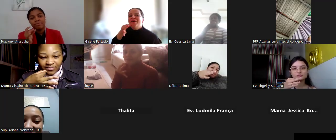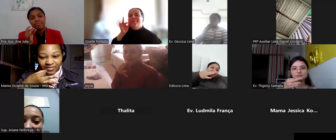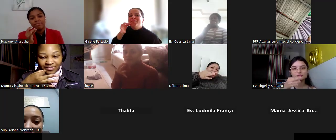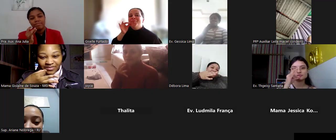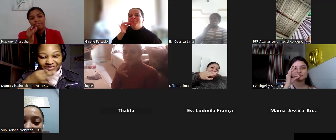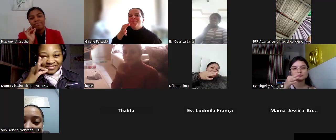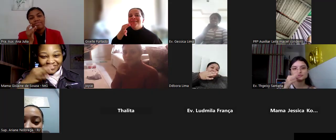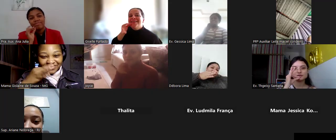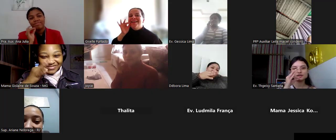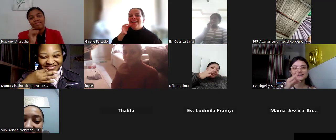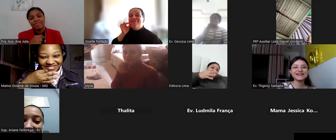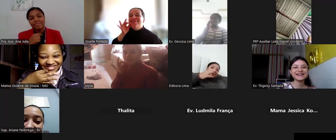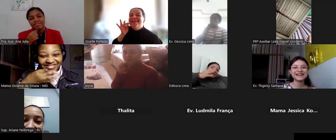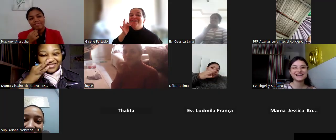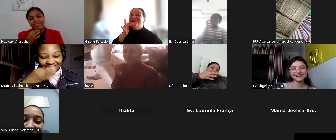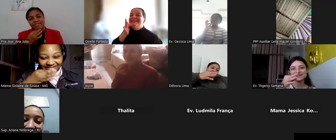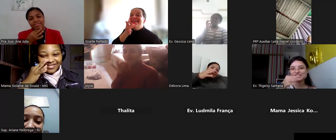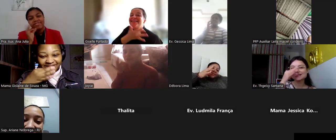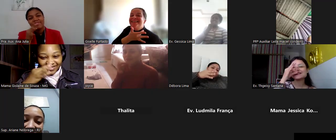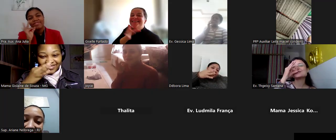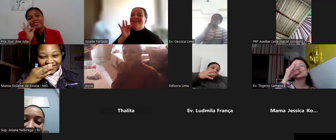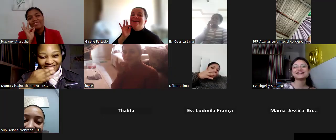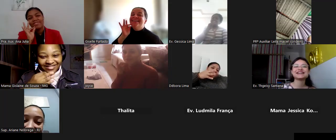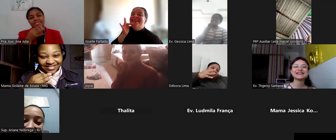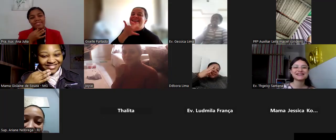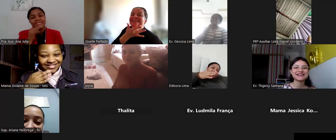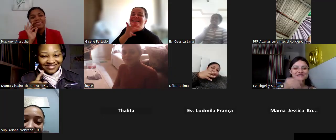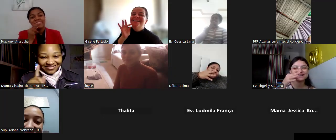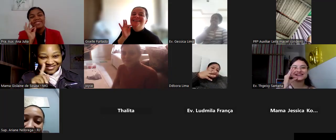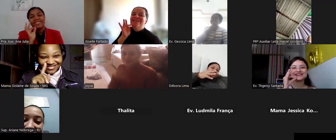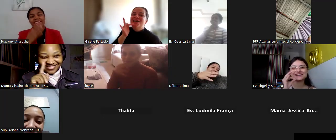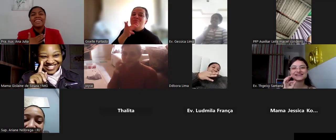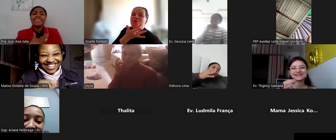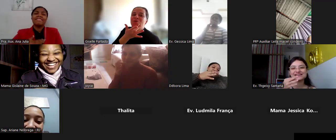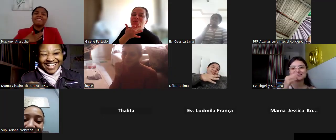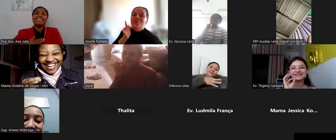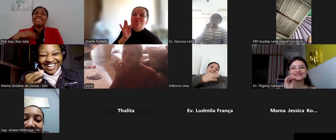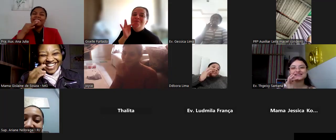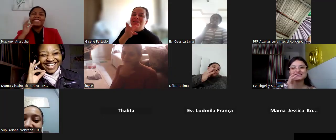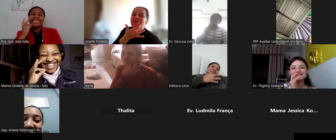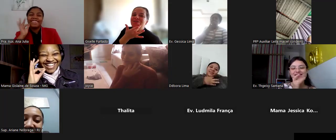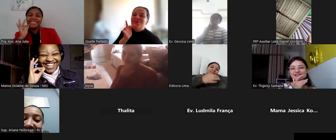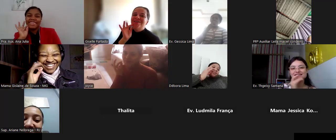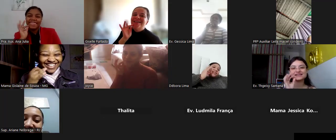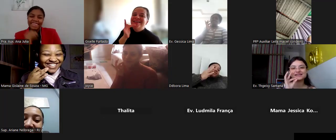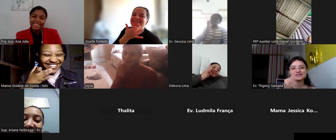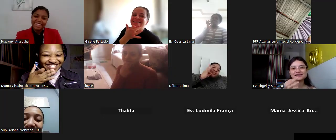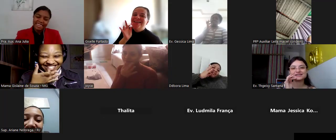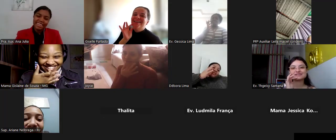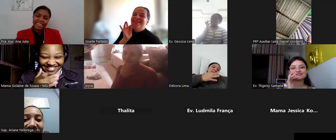Café. Café é uma delícia, ó. Delícia, saboroso, comida gostosa. Esse sinal que é a